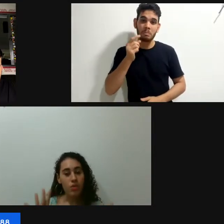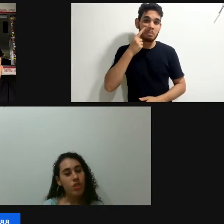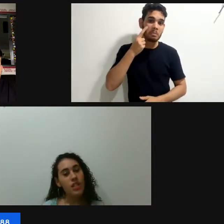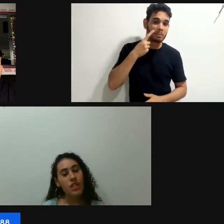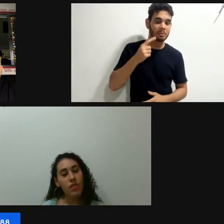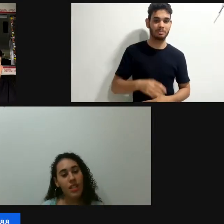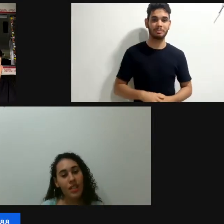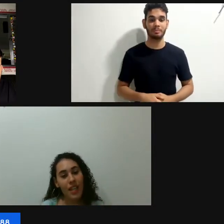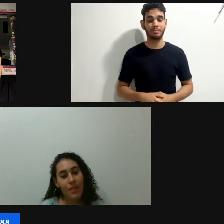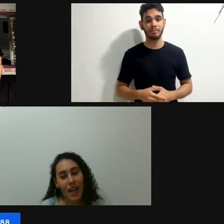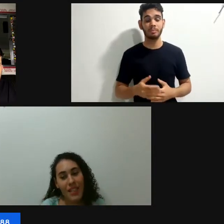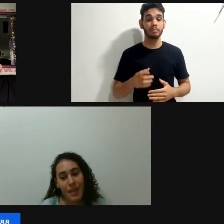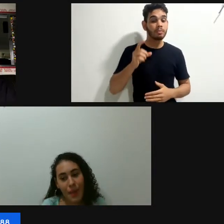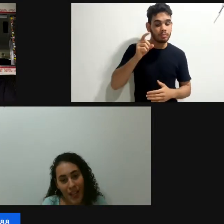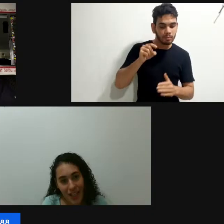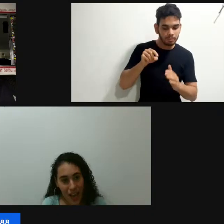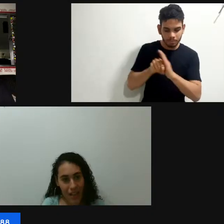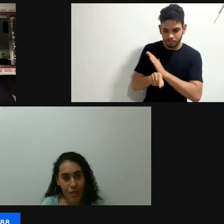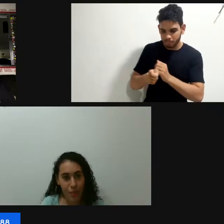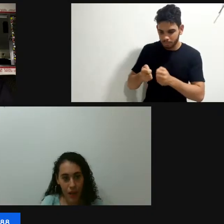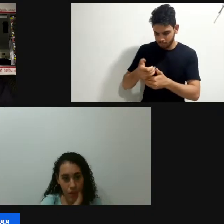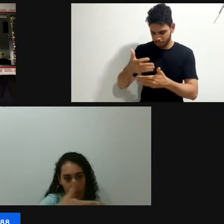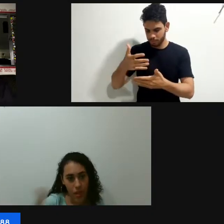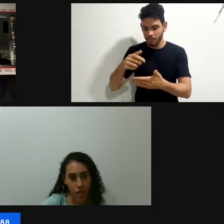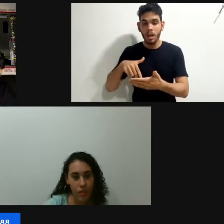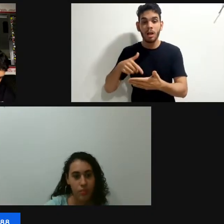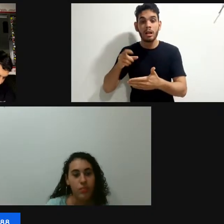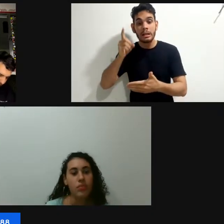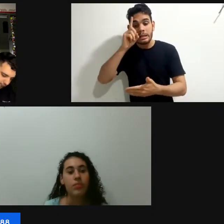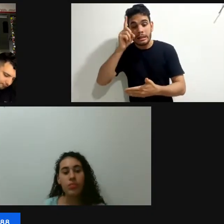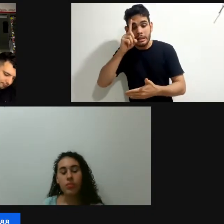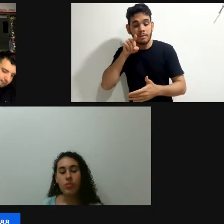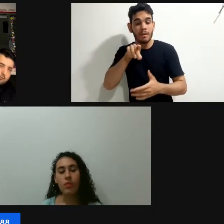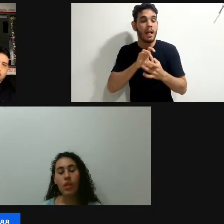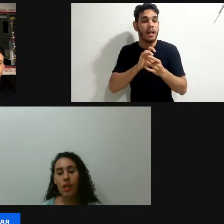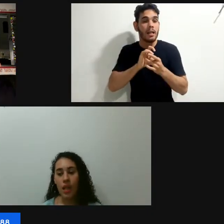Quais são os dias que você tem mais liberdade para você